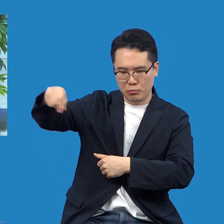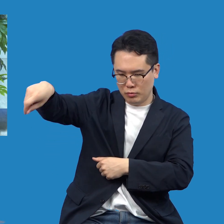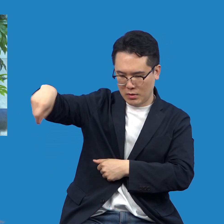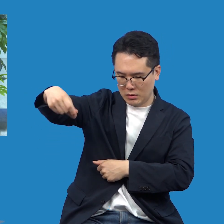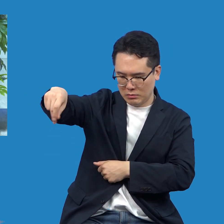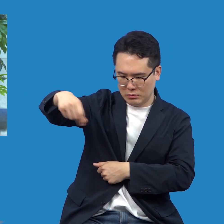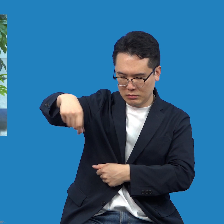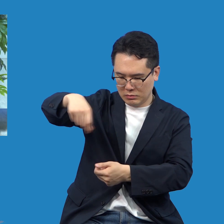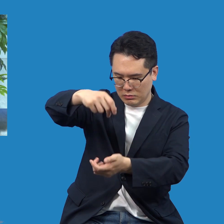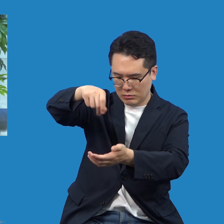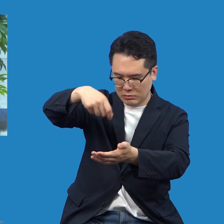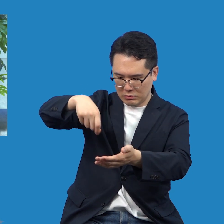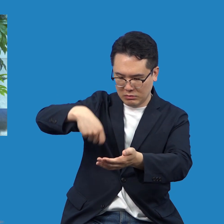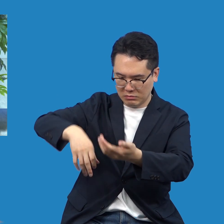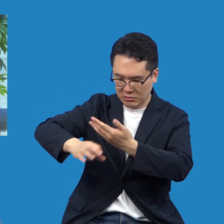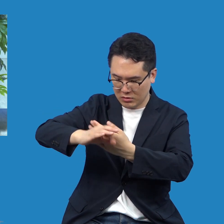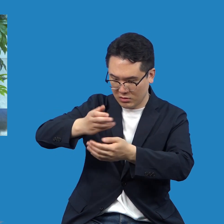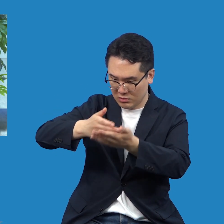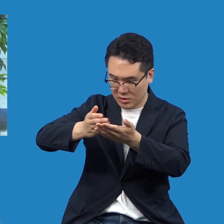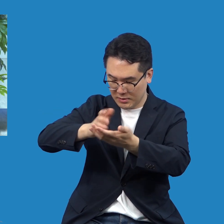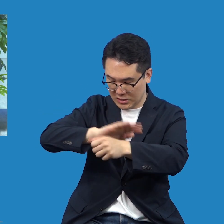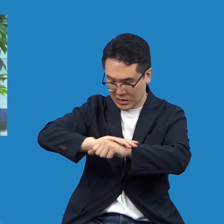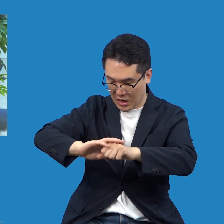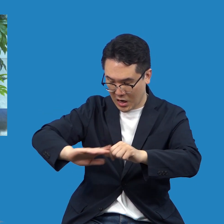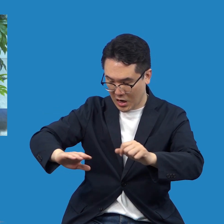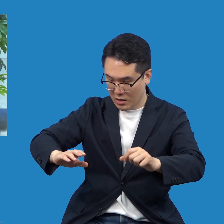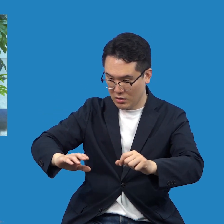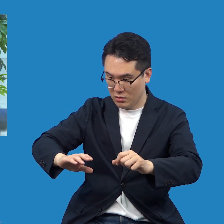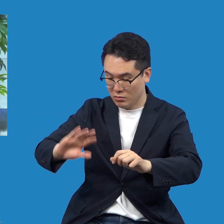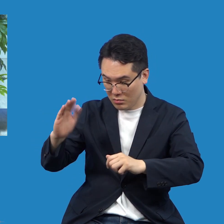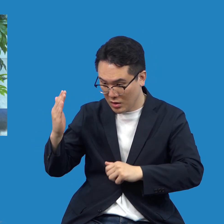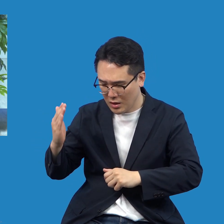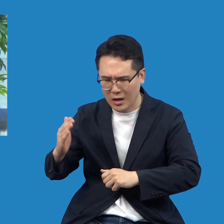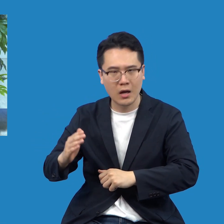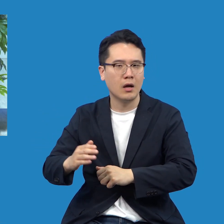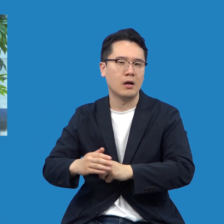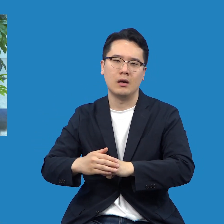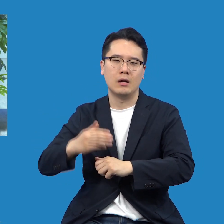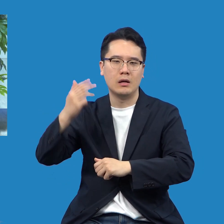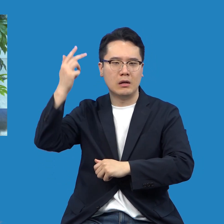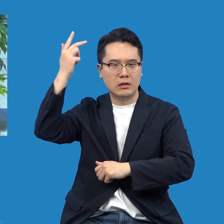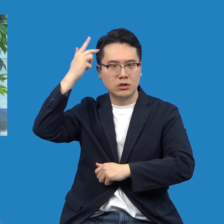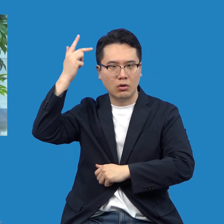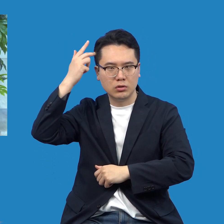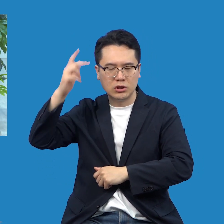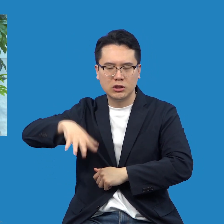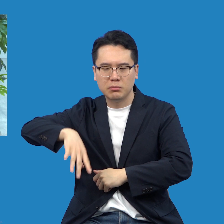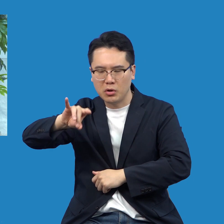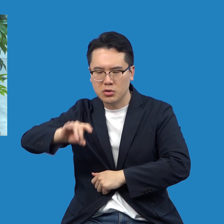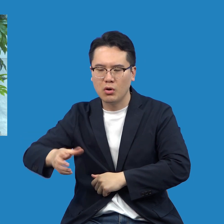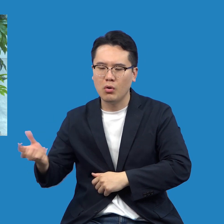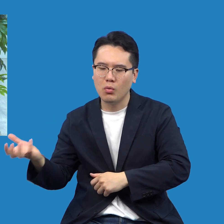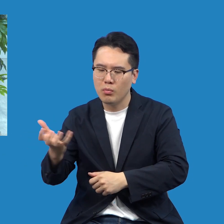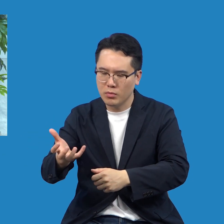정신이 먼저 옮겨가지 않는데, 이러면서 허련을 아주 냉혹하게